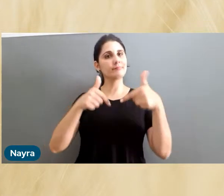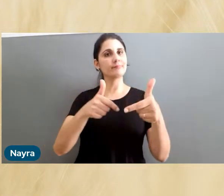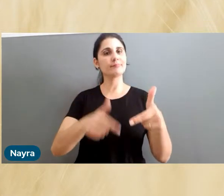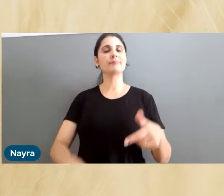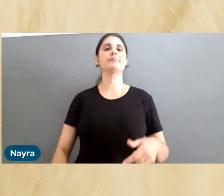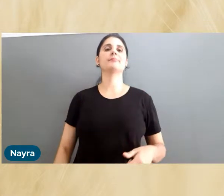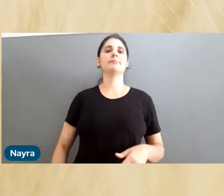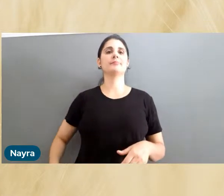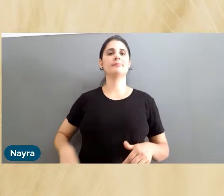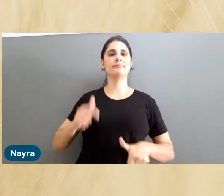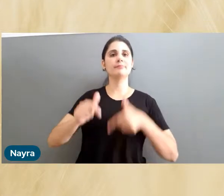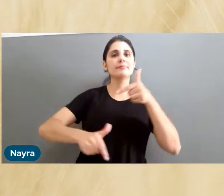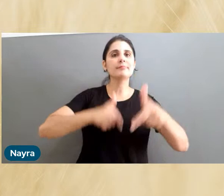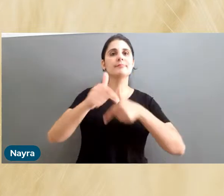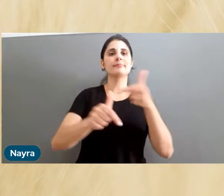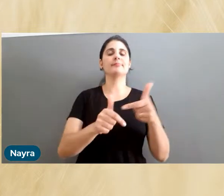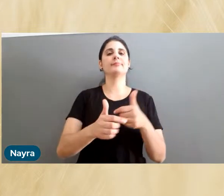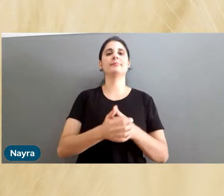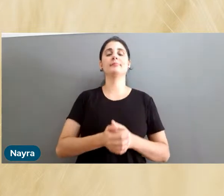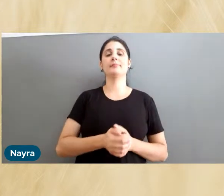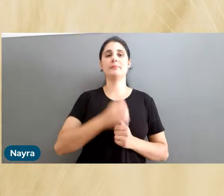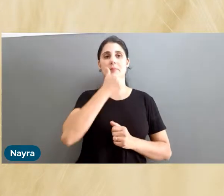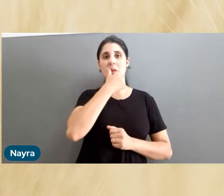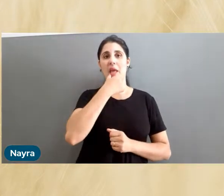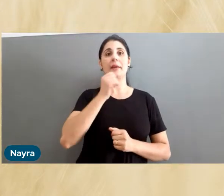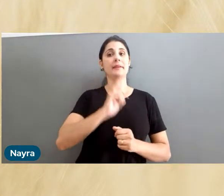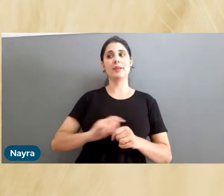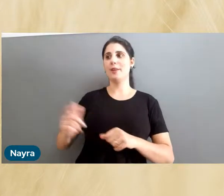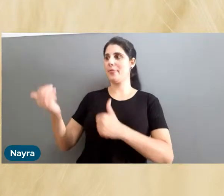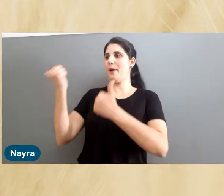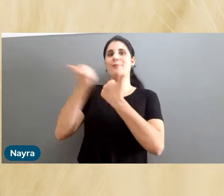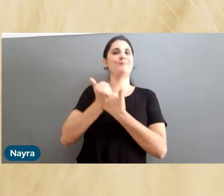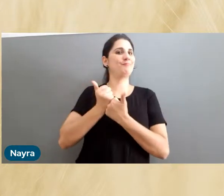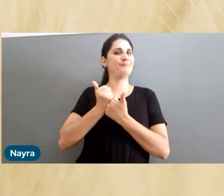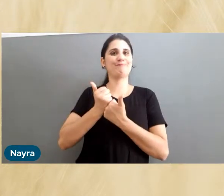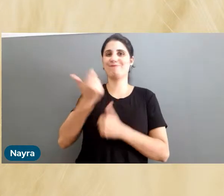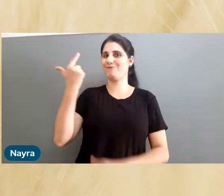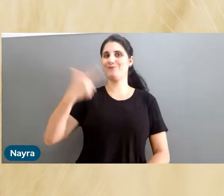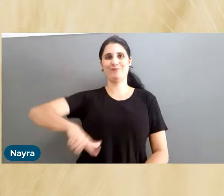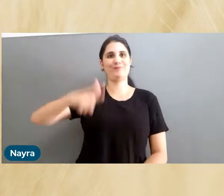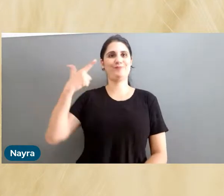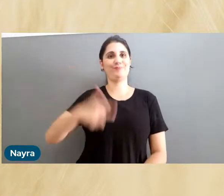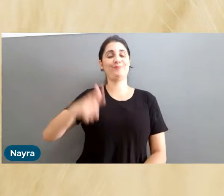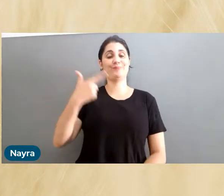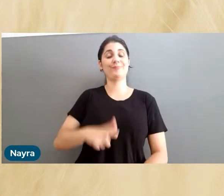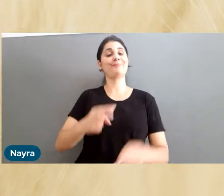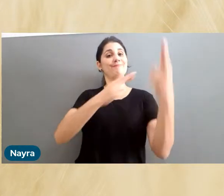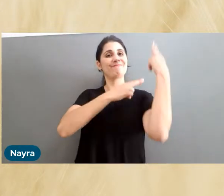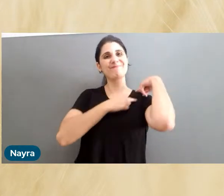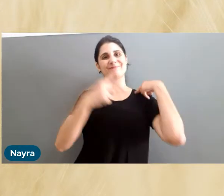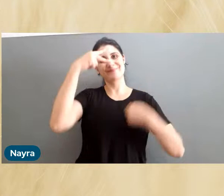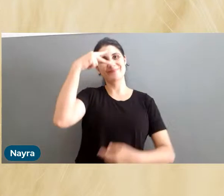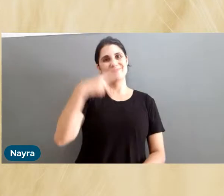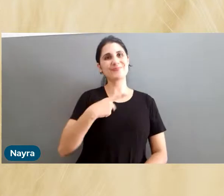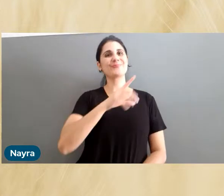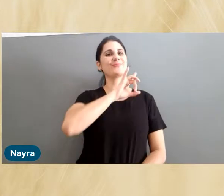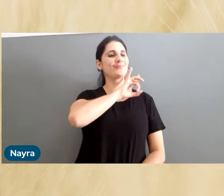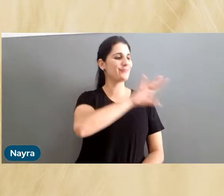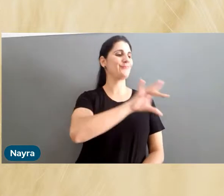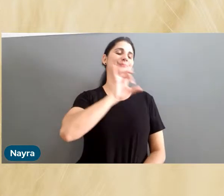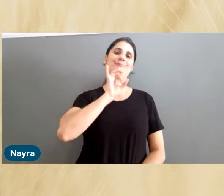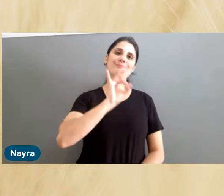cuidado que outra pessoa não pode realizar por nós e que a vida coloca como sendo um trabalho que